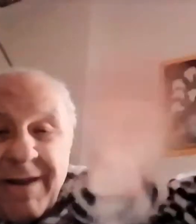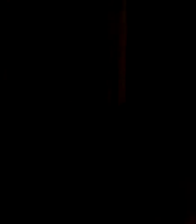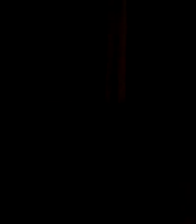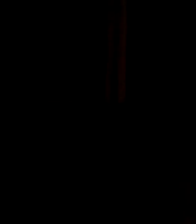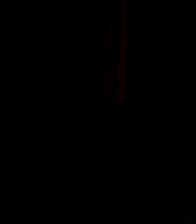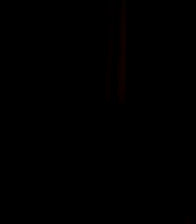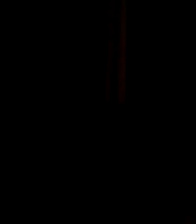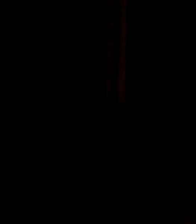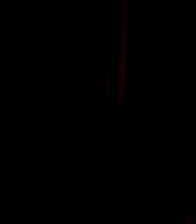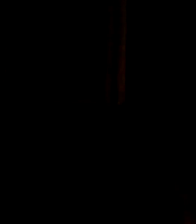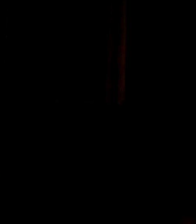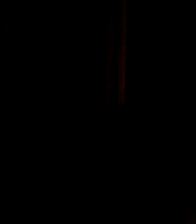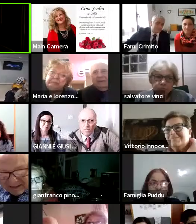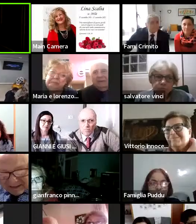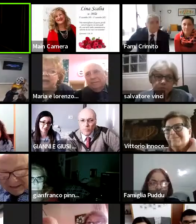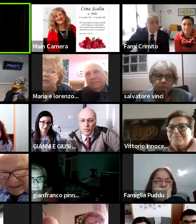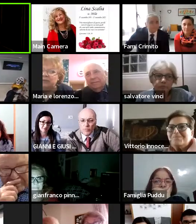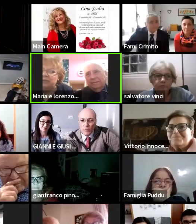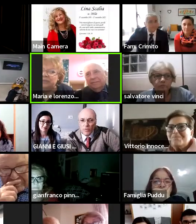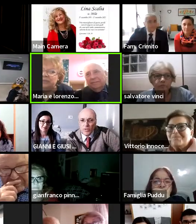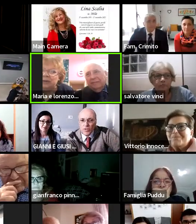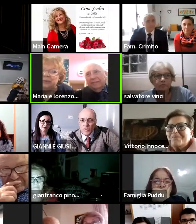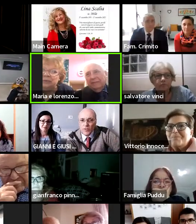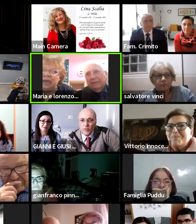Ciao a tutti